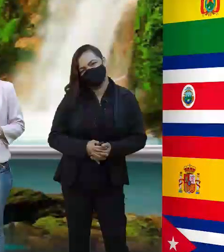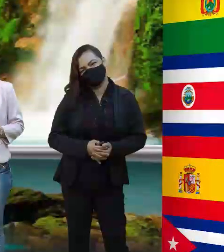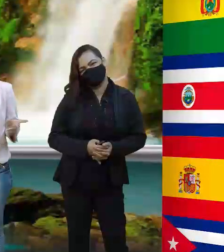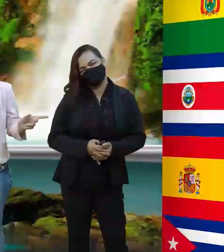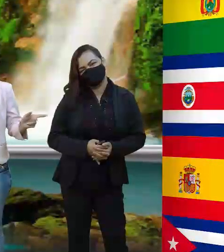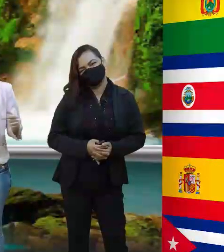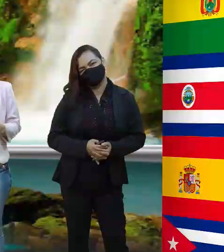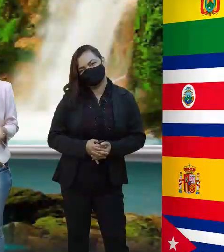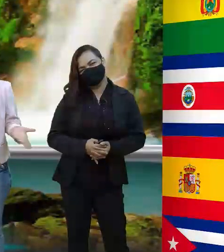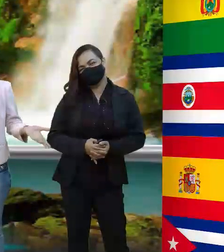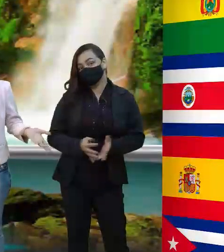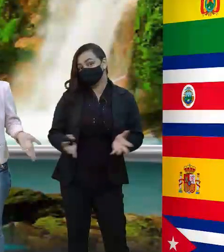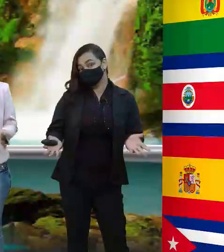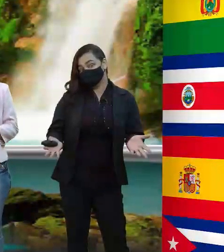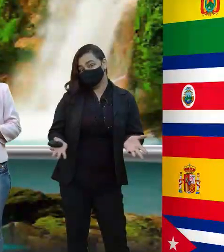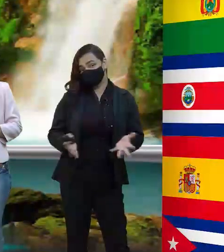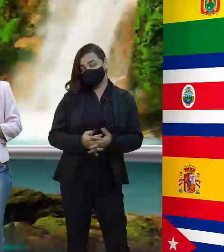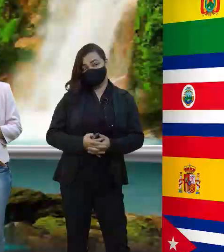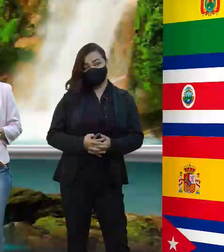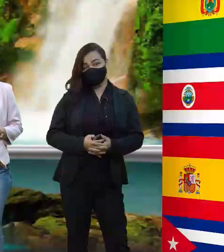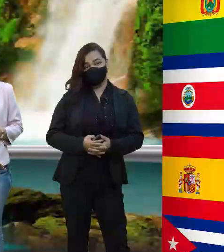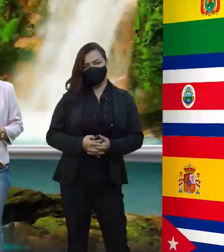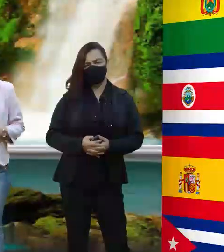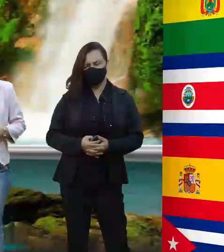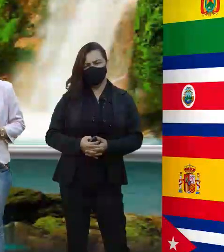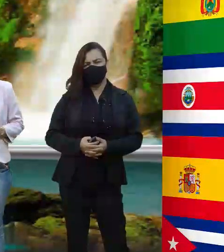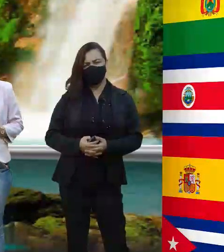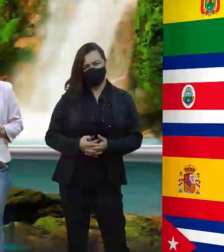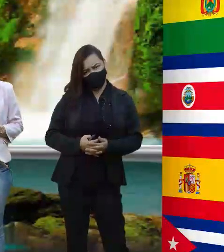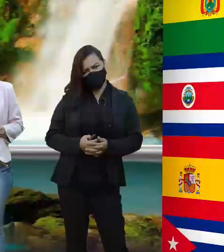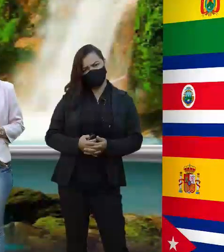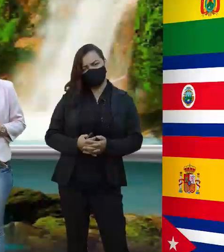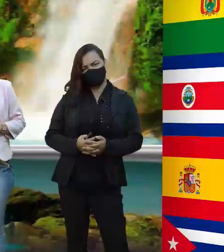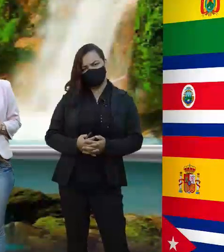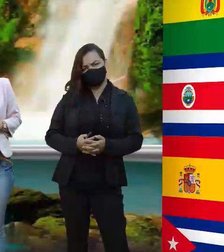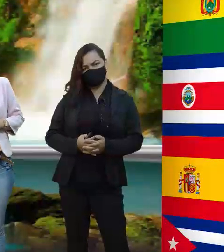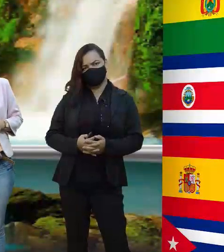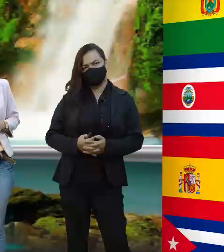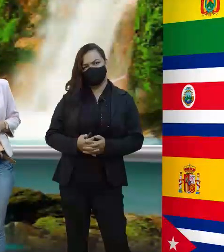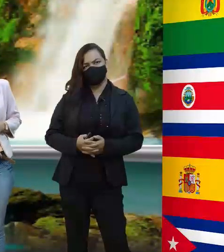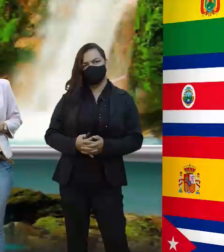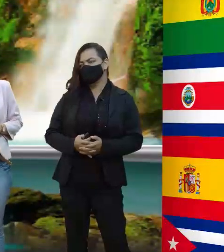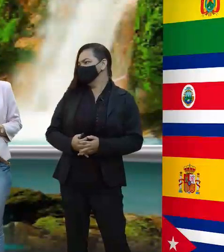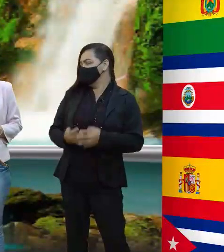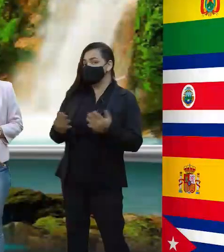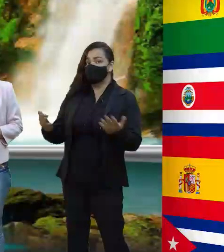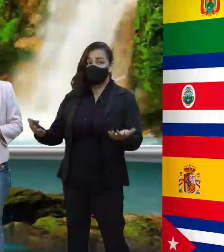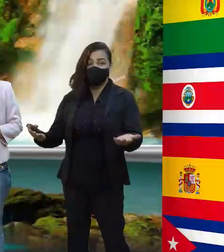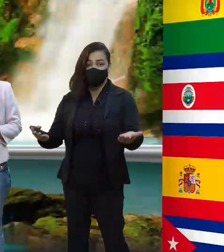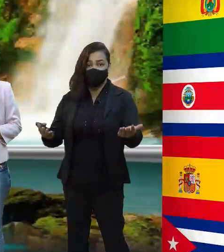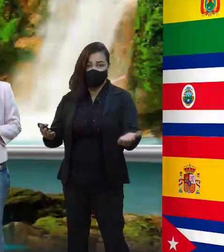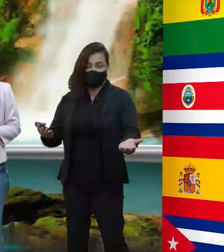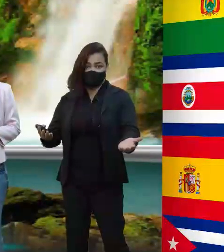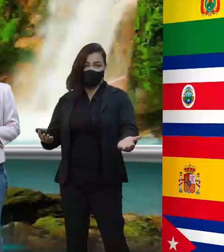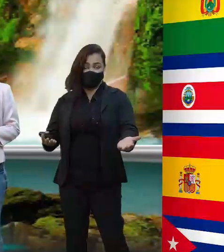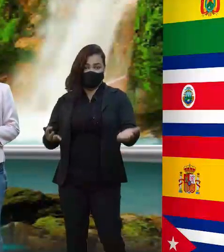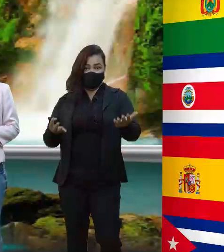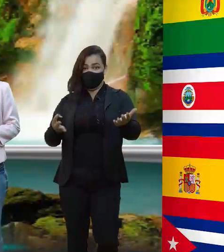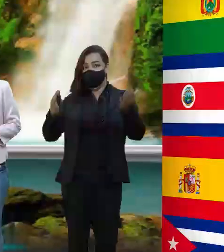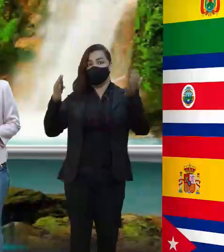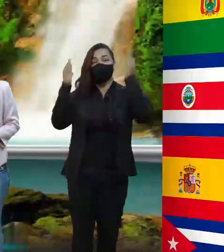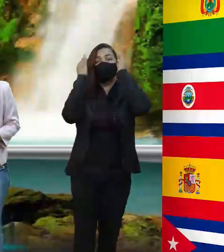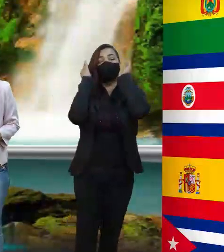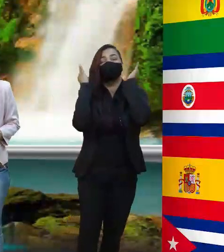para vocês? Eu acho que não, porque é tão parecido com o português, Tainá. Verbo é tão fácil, gente. Simples. Principalmente os verbos